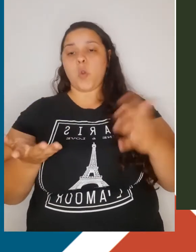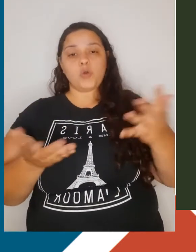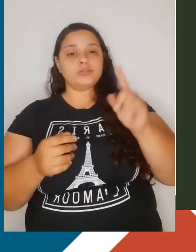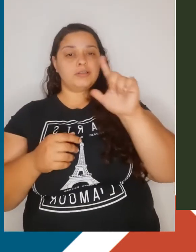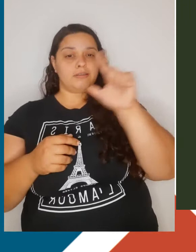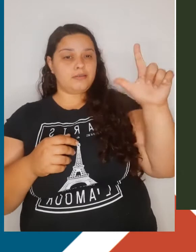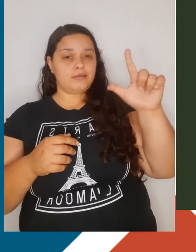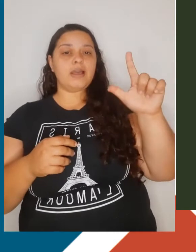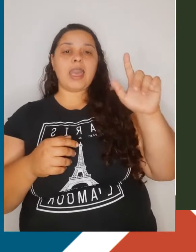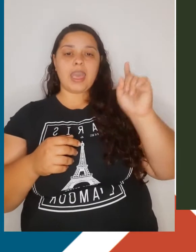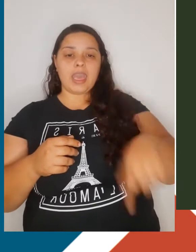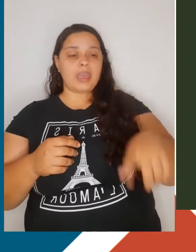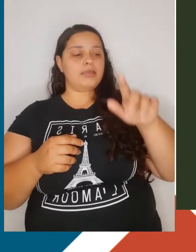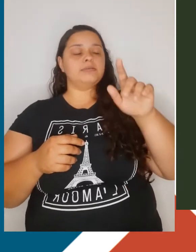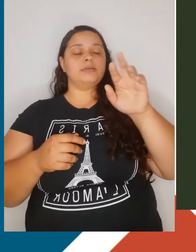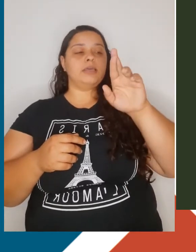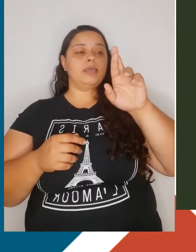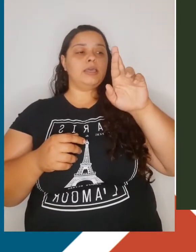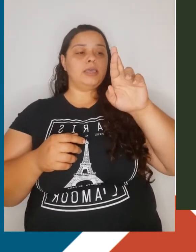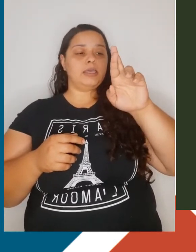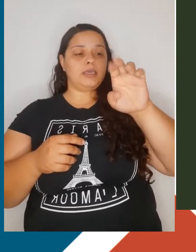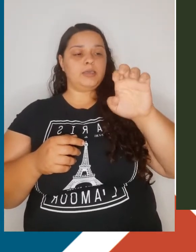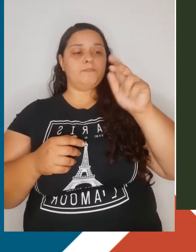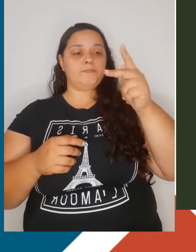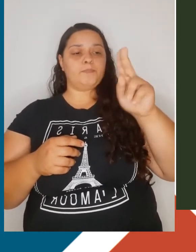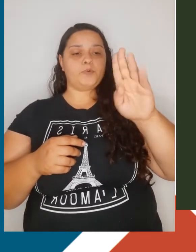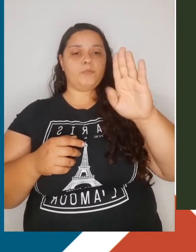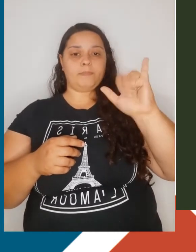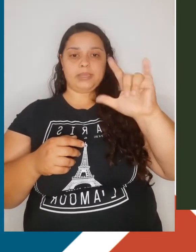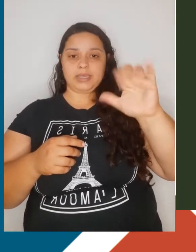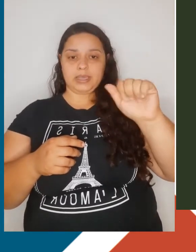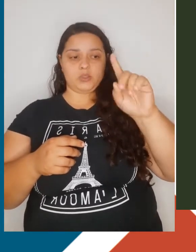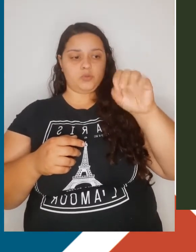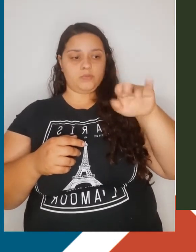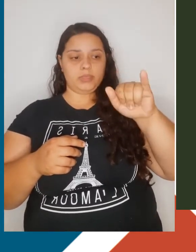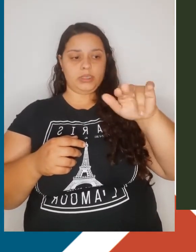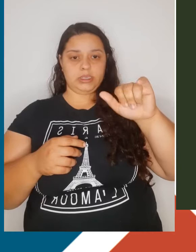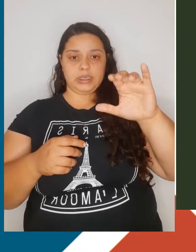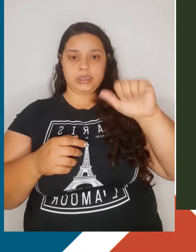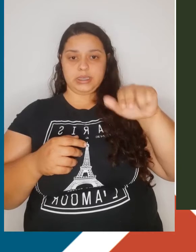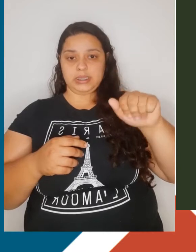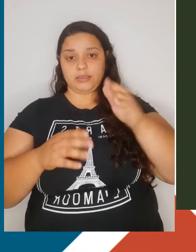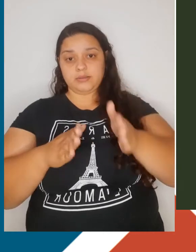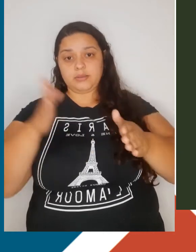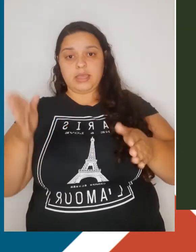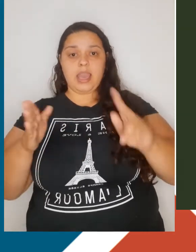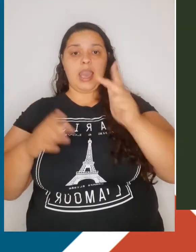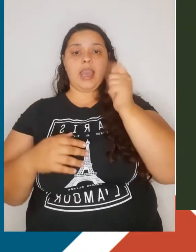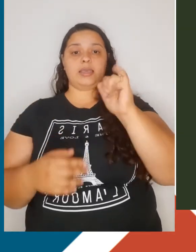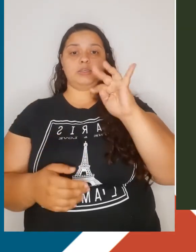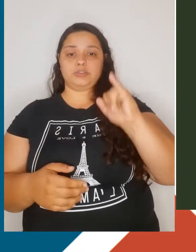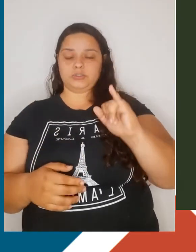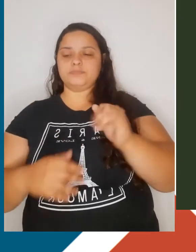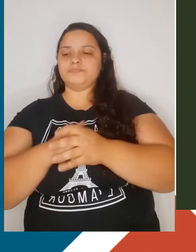lado leste é onde fica a República Dominicana e o lado oeste, o Haiti. Vamos ler juntos